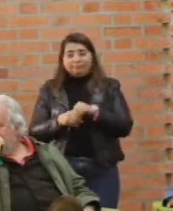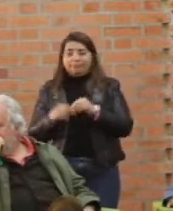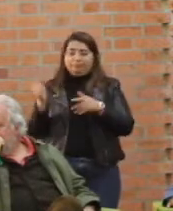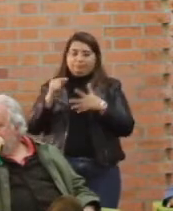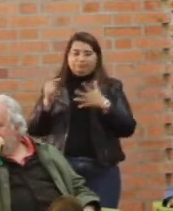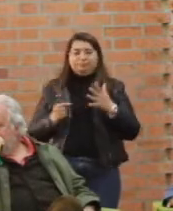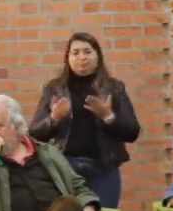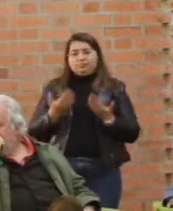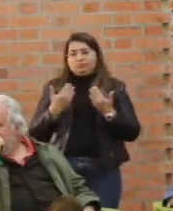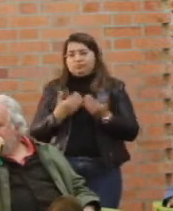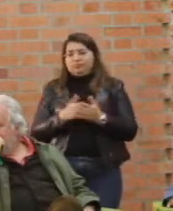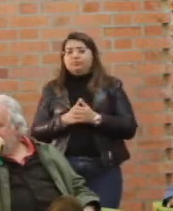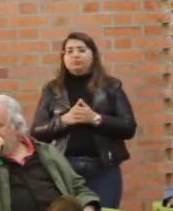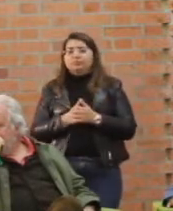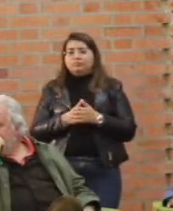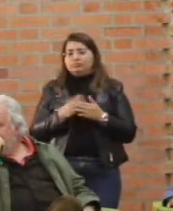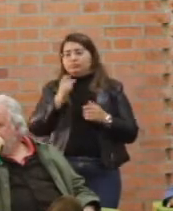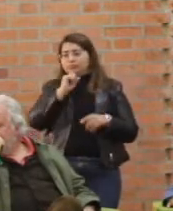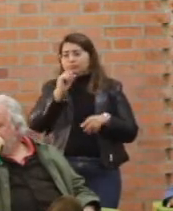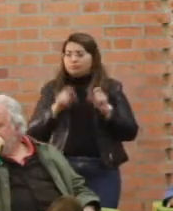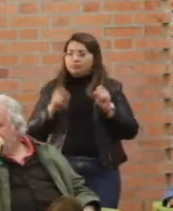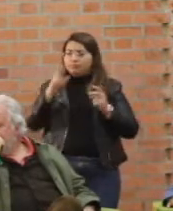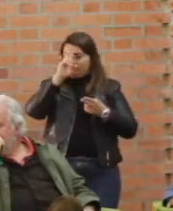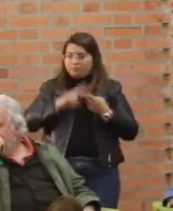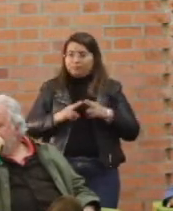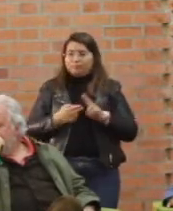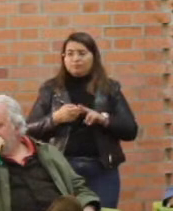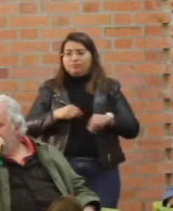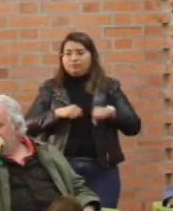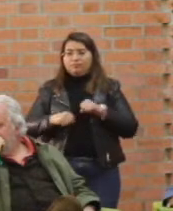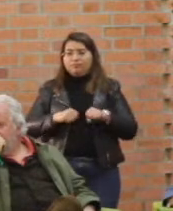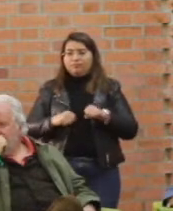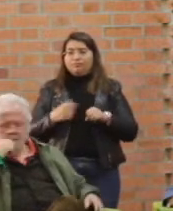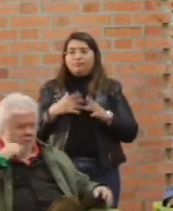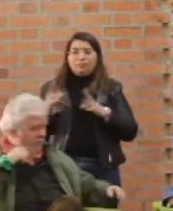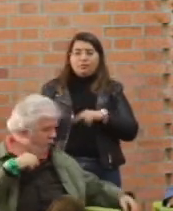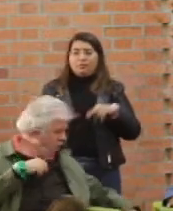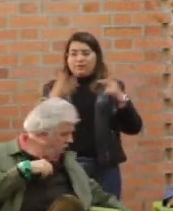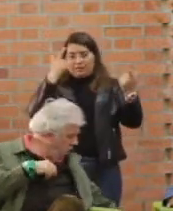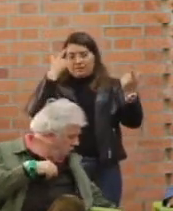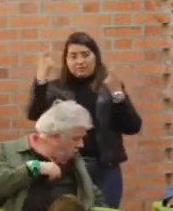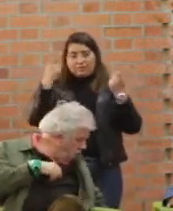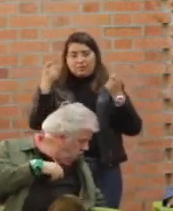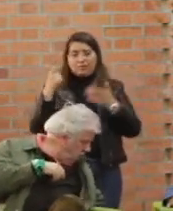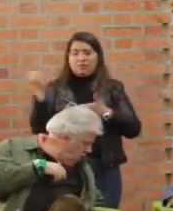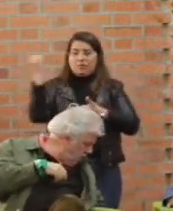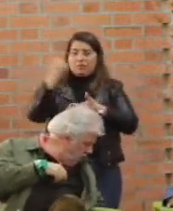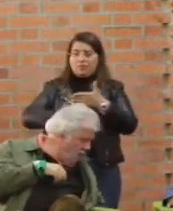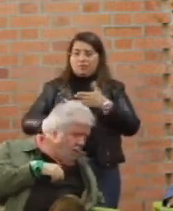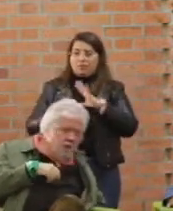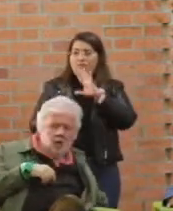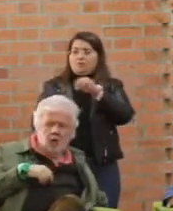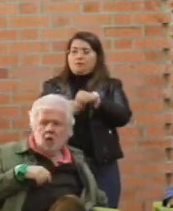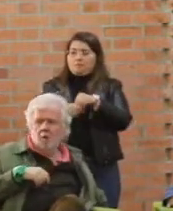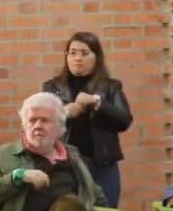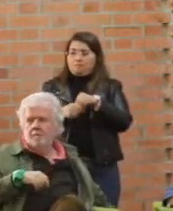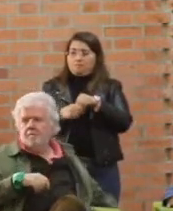zika en donde la presidenta la OMS dijo que era una tragedia tener hijos así y en Estados Unidos con